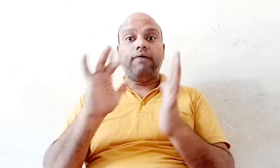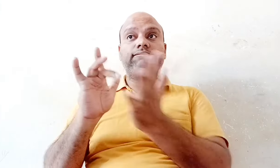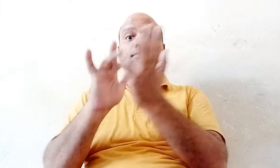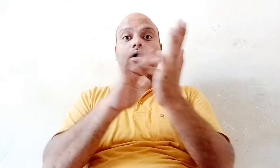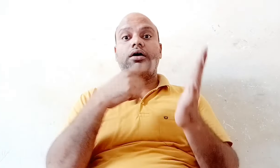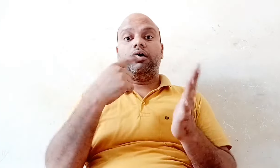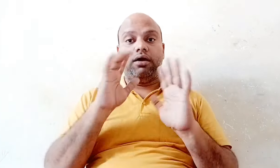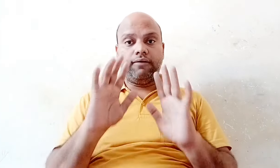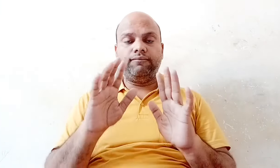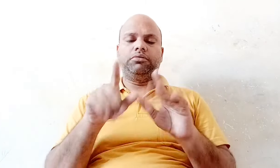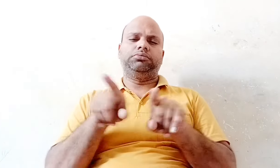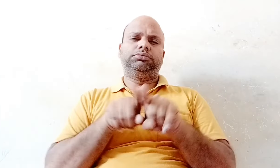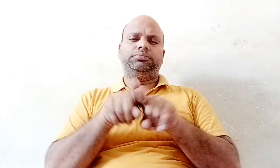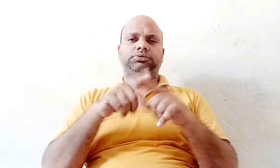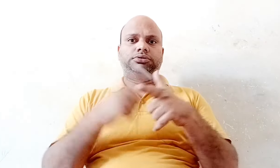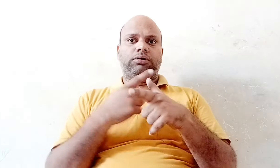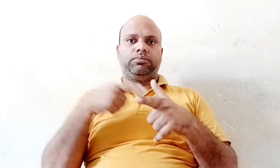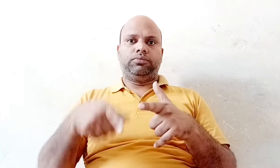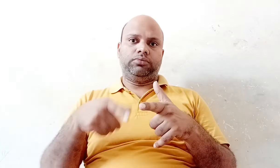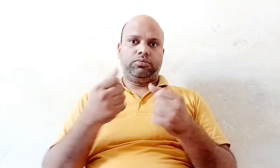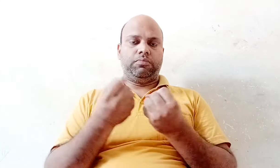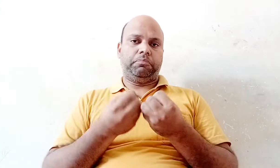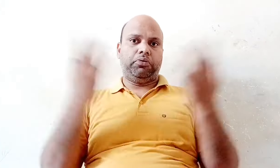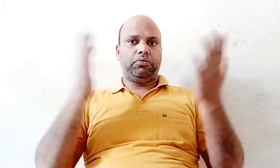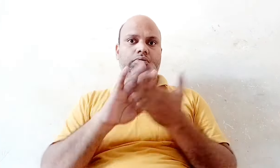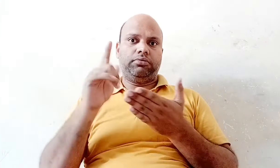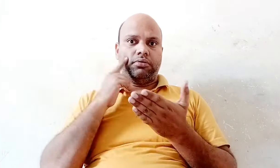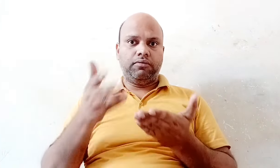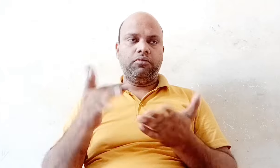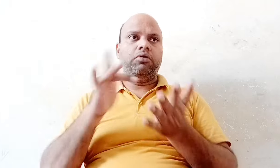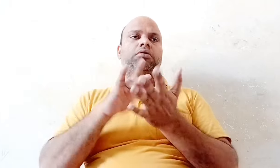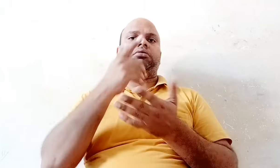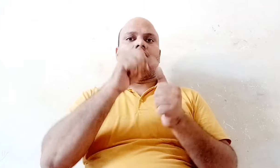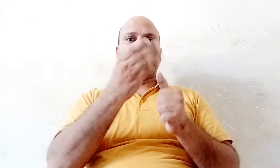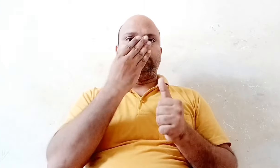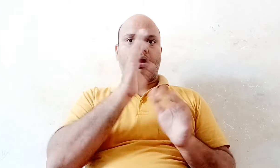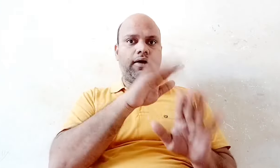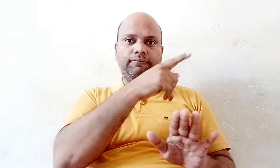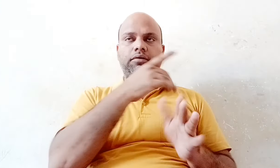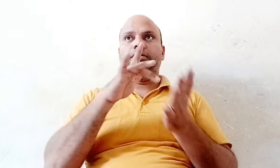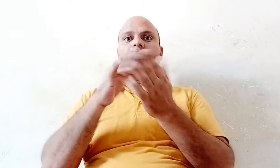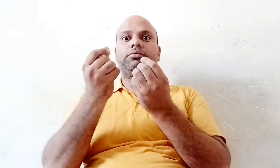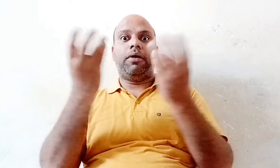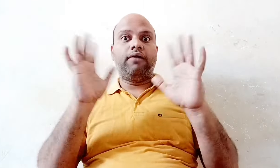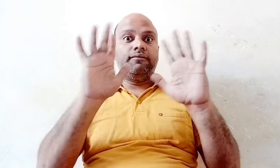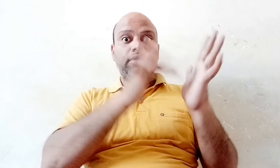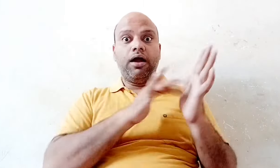pura karan ki bada yathi essa. Essa. O. Ki Madhyama She Avedana Kara Sakega. Avedana Patra